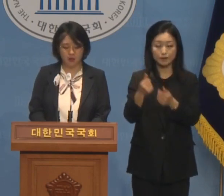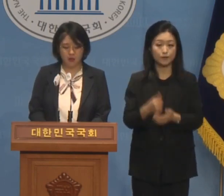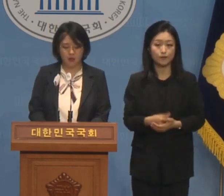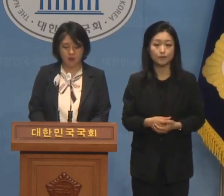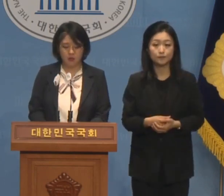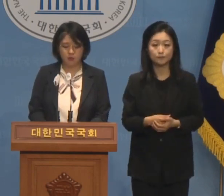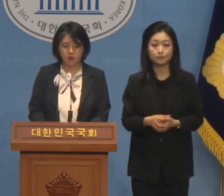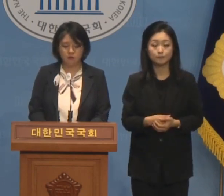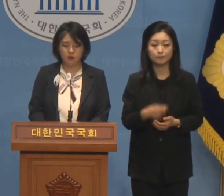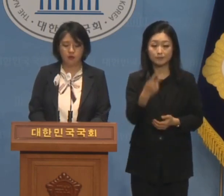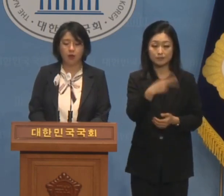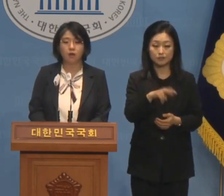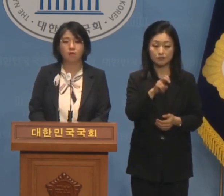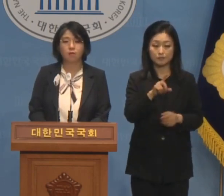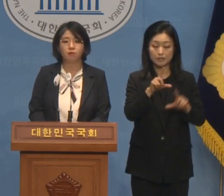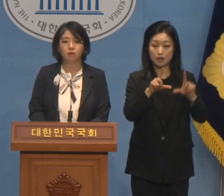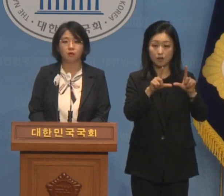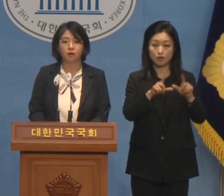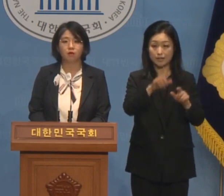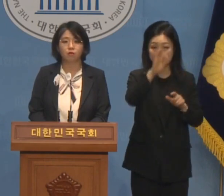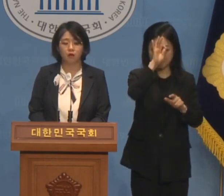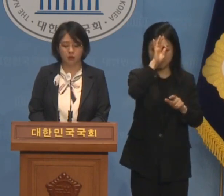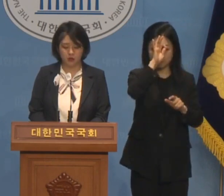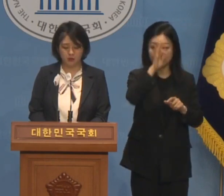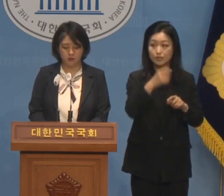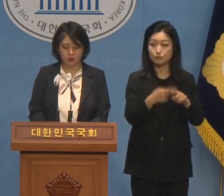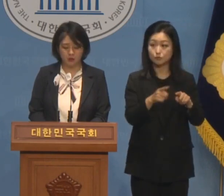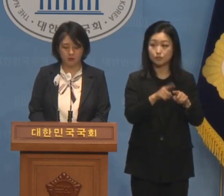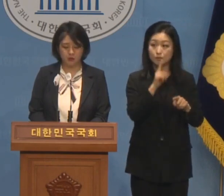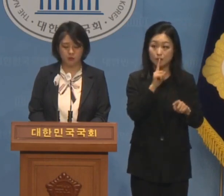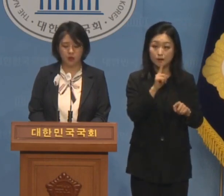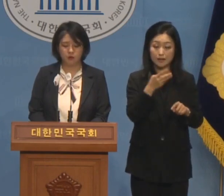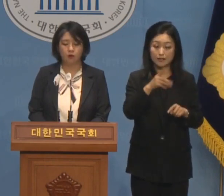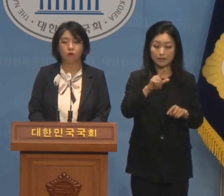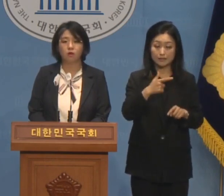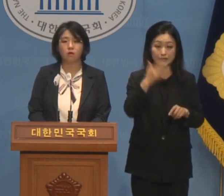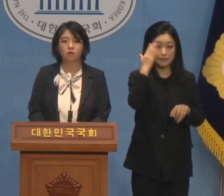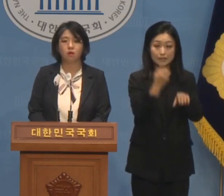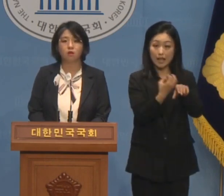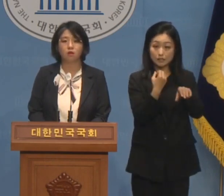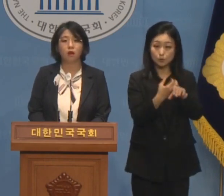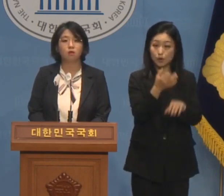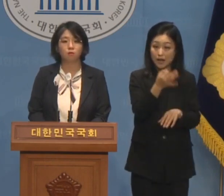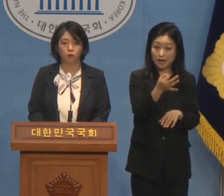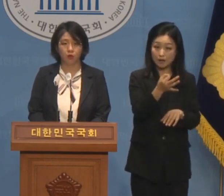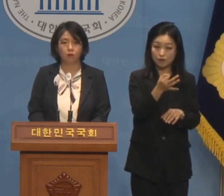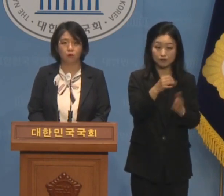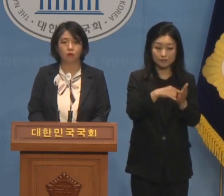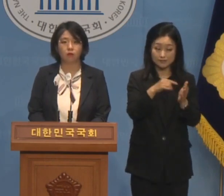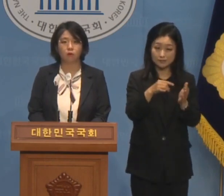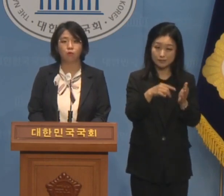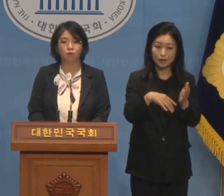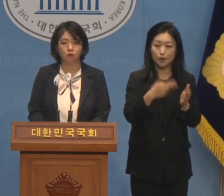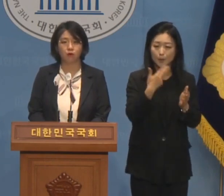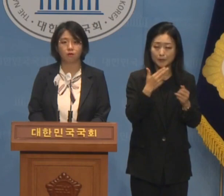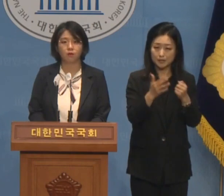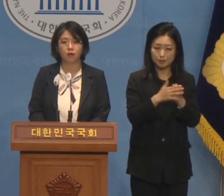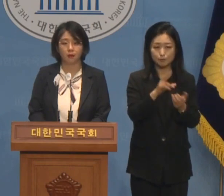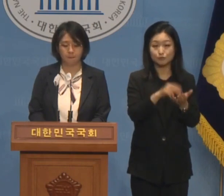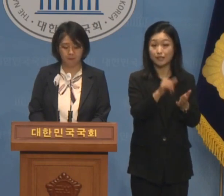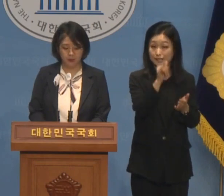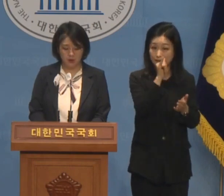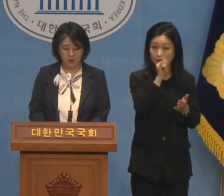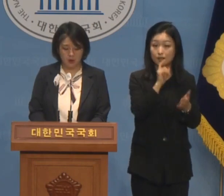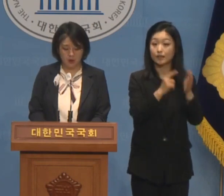마찬가지입니다. 2021년 IMF는 한국의 탄소 가격 제도가 거의 제기능을 하지 못하고 있다고